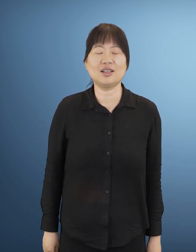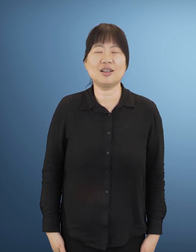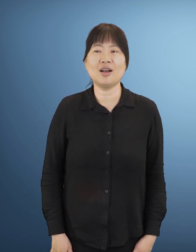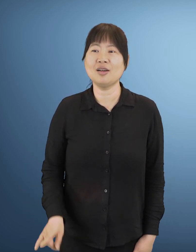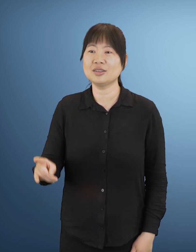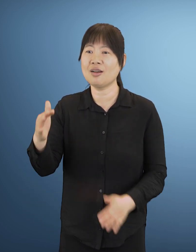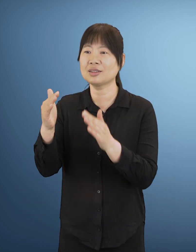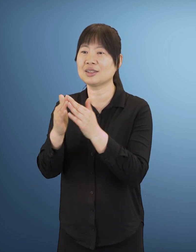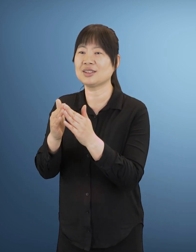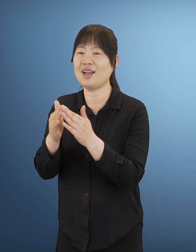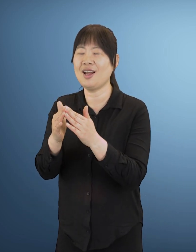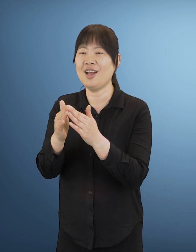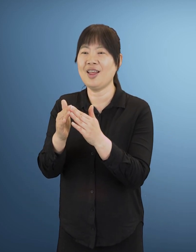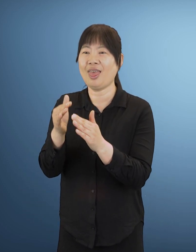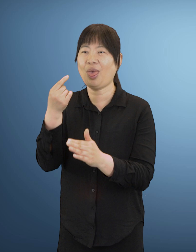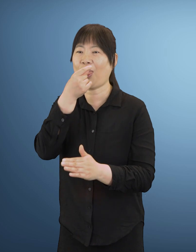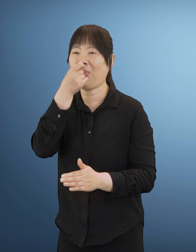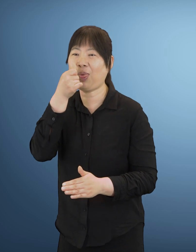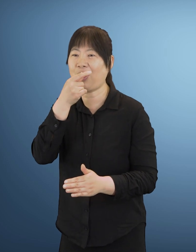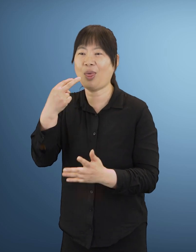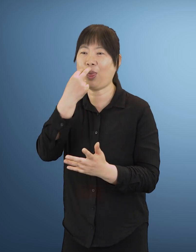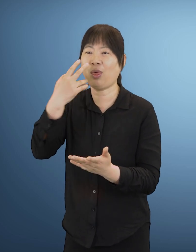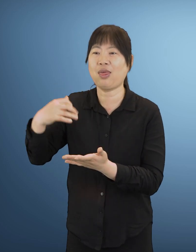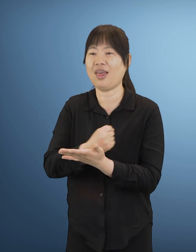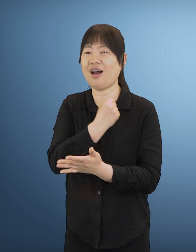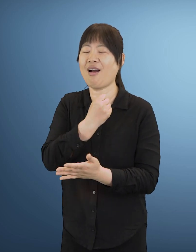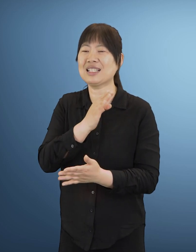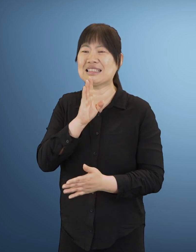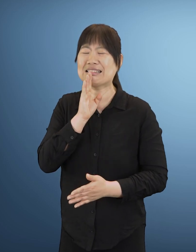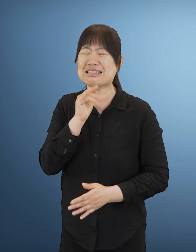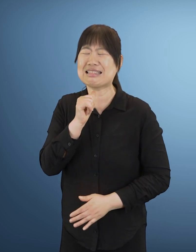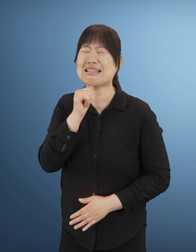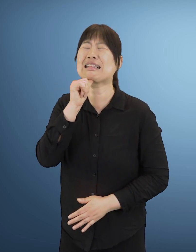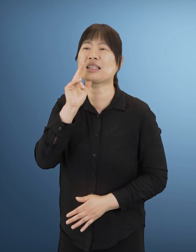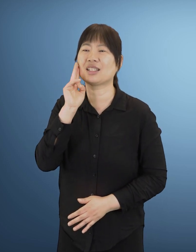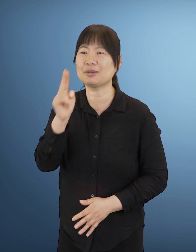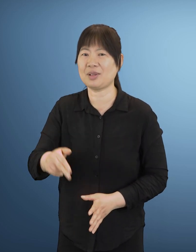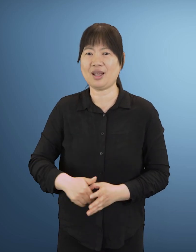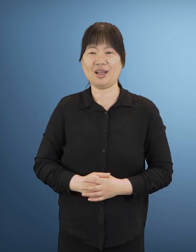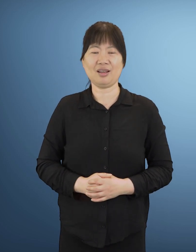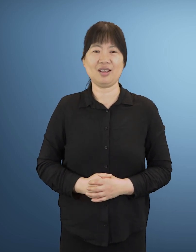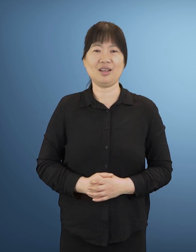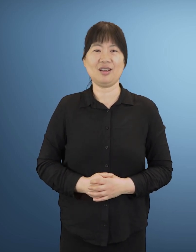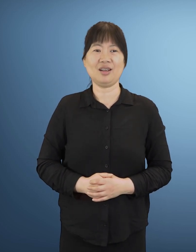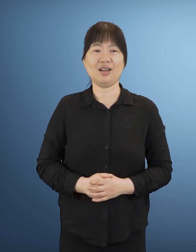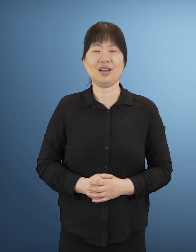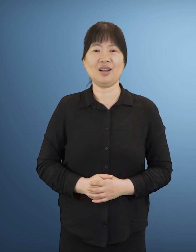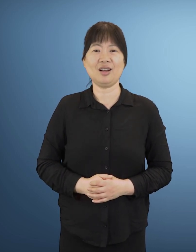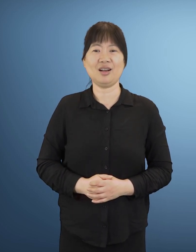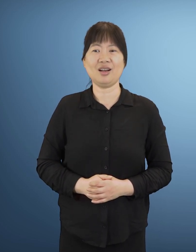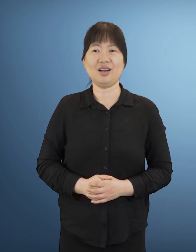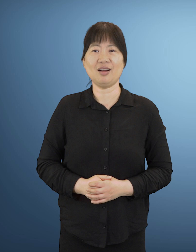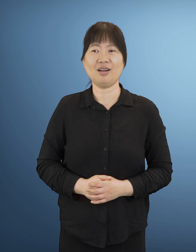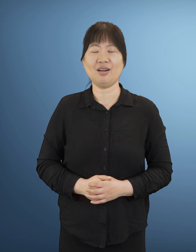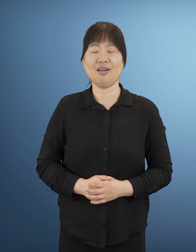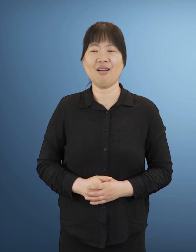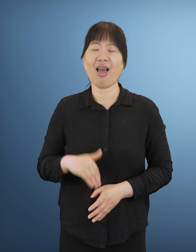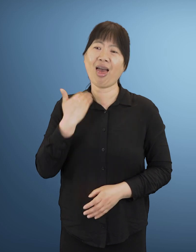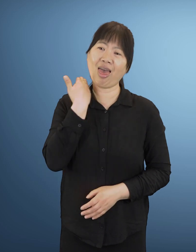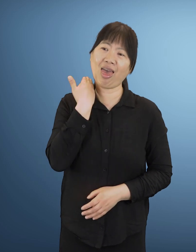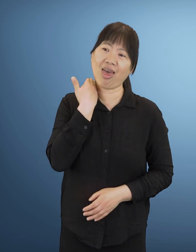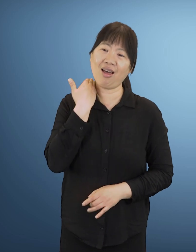집을 우리가 너무 잘하는데 찢어지게 가난했던 집이지. 근데 잠깐 어디 안